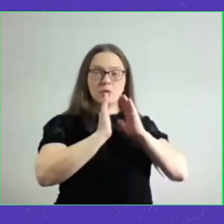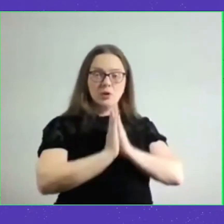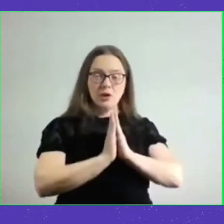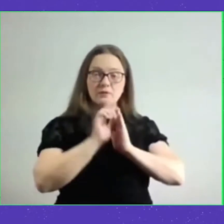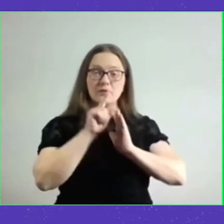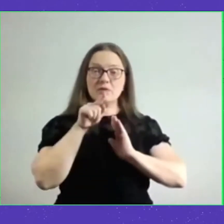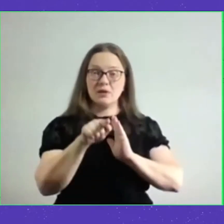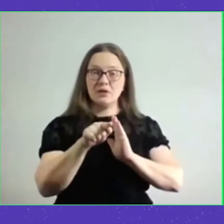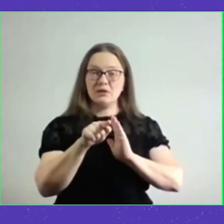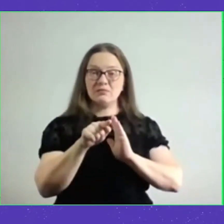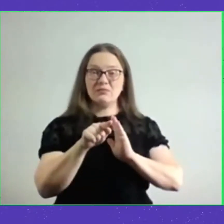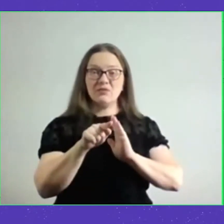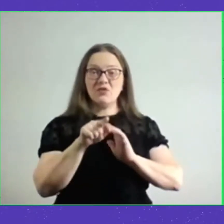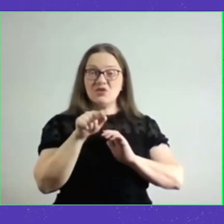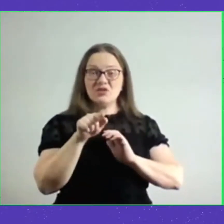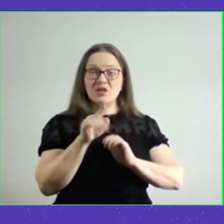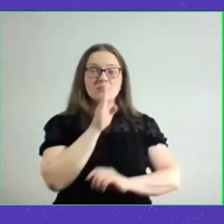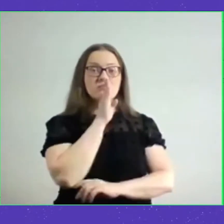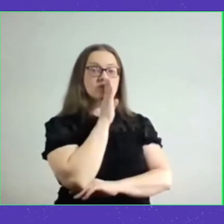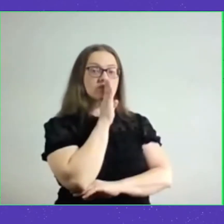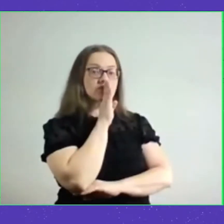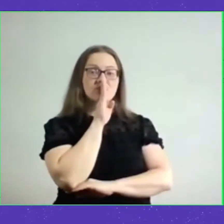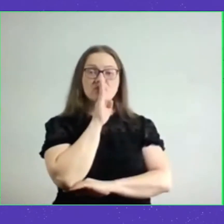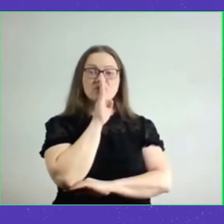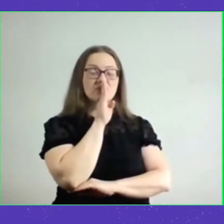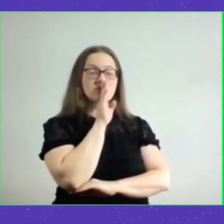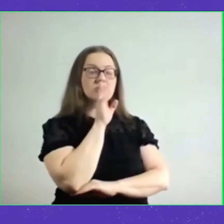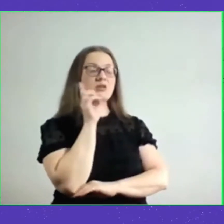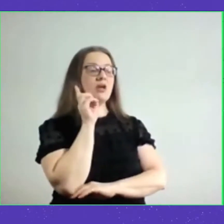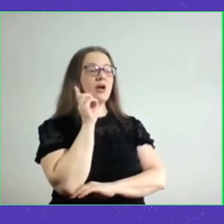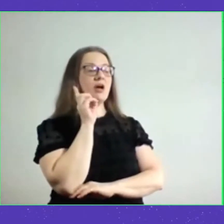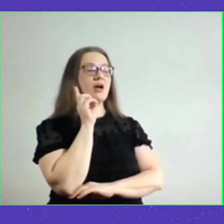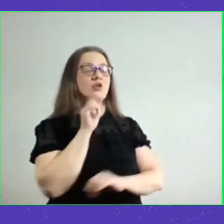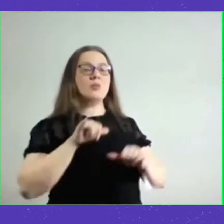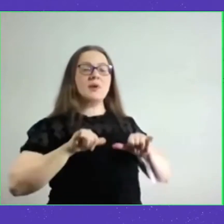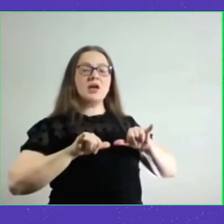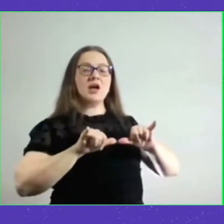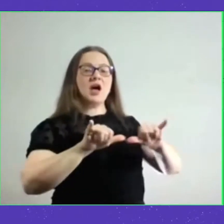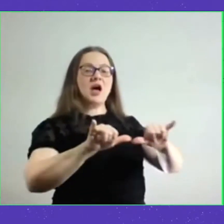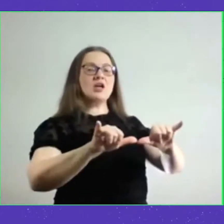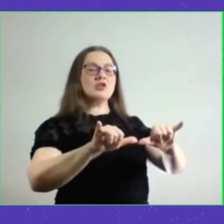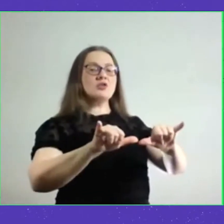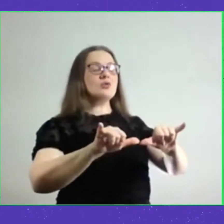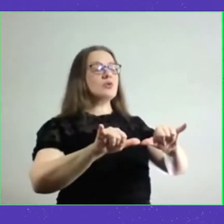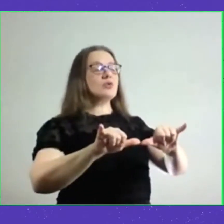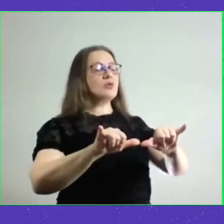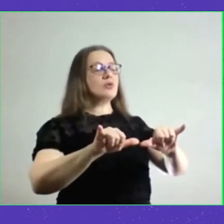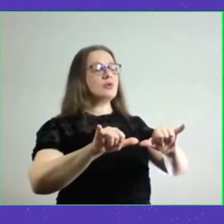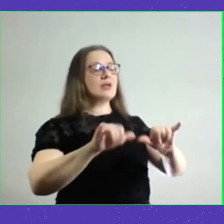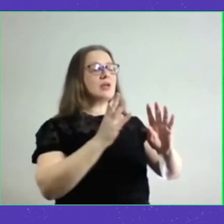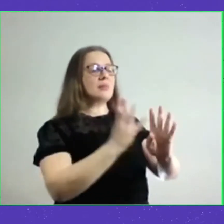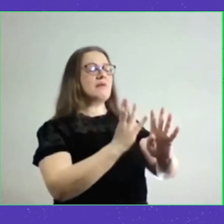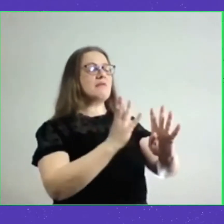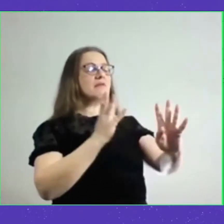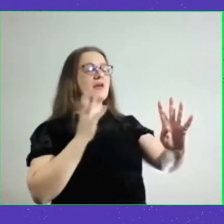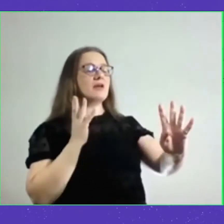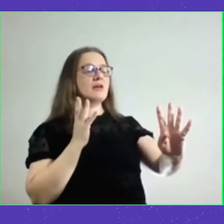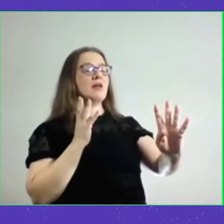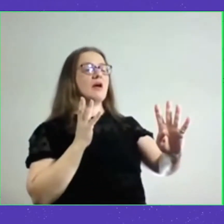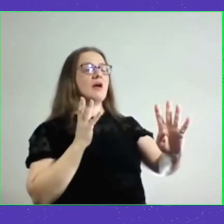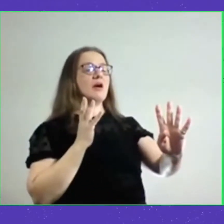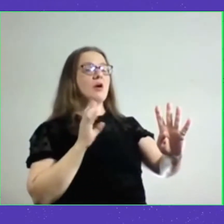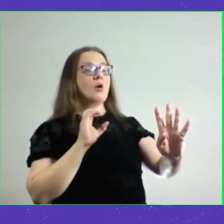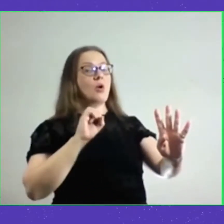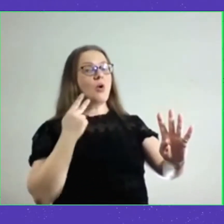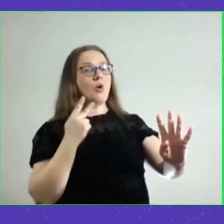nada. Você está passando numa fila assim, num caixa de supermercado, num posto,